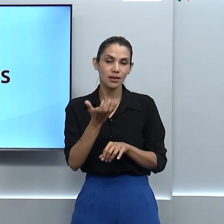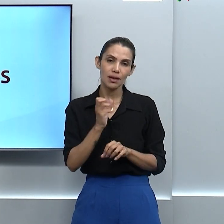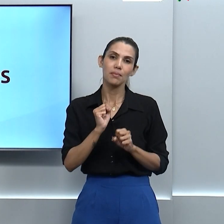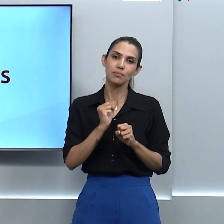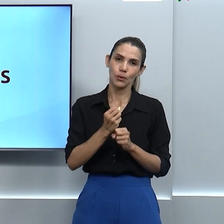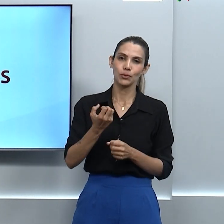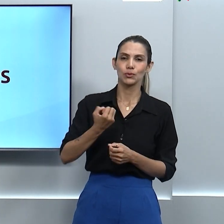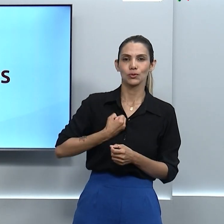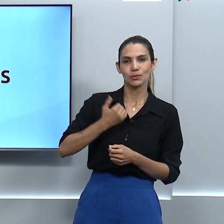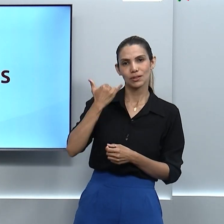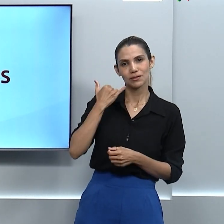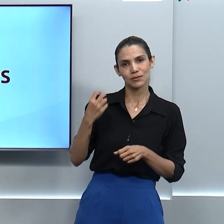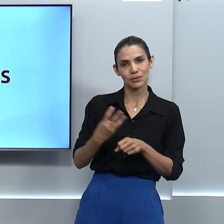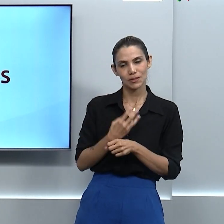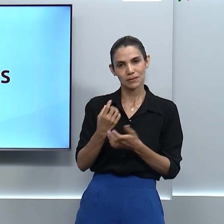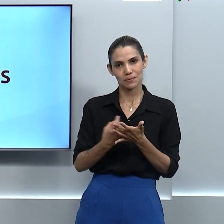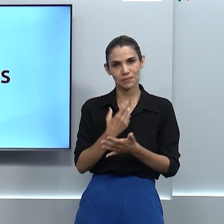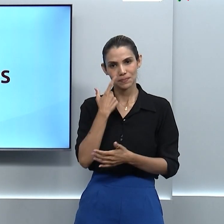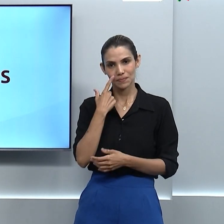WhatsApp,